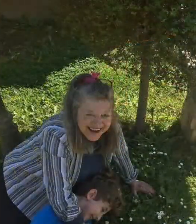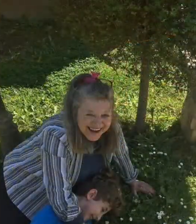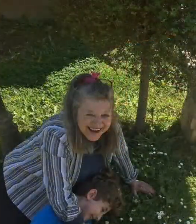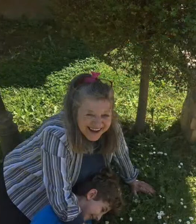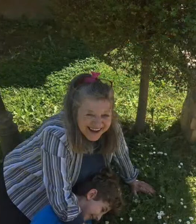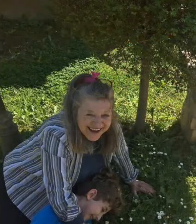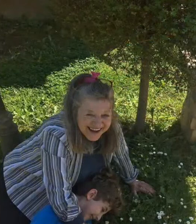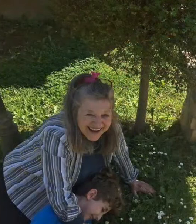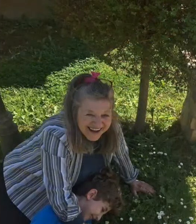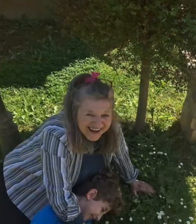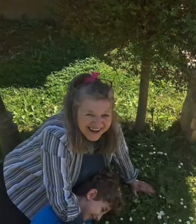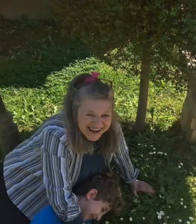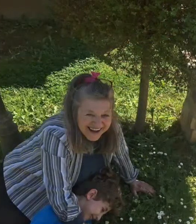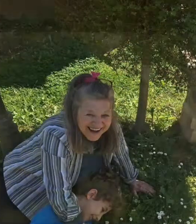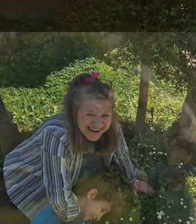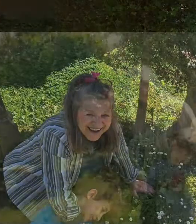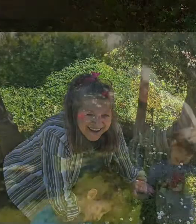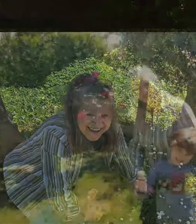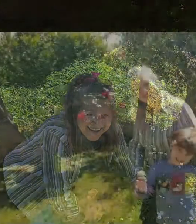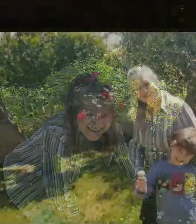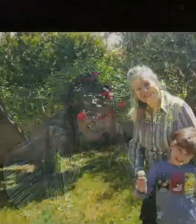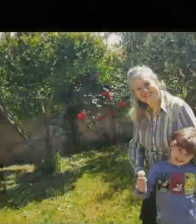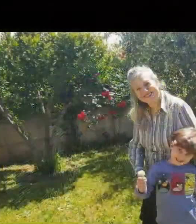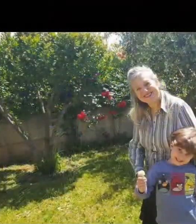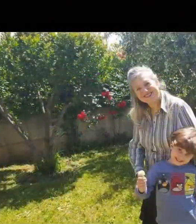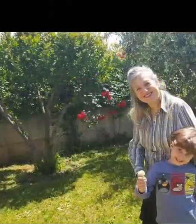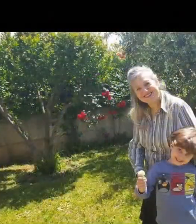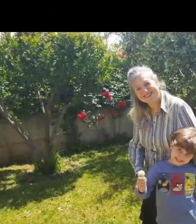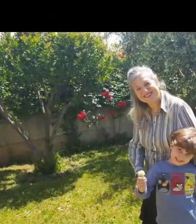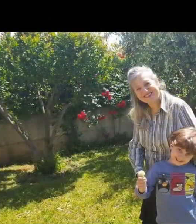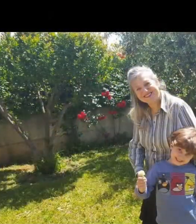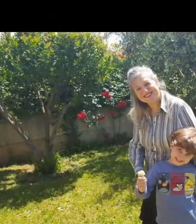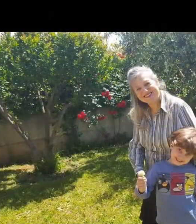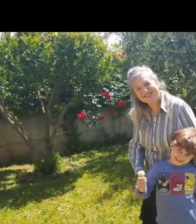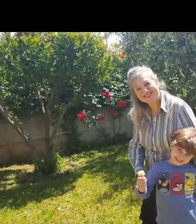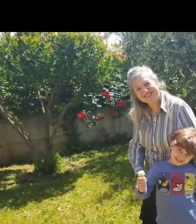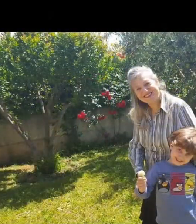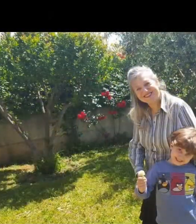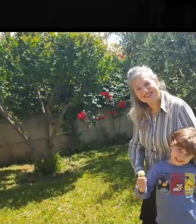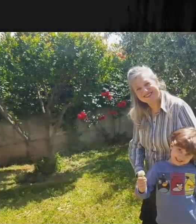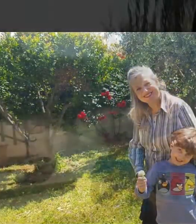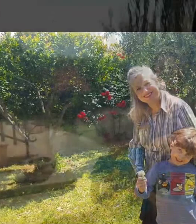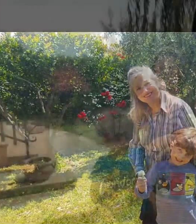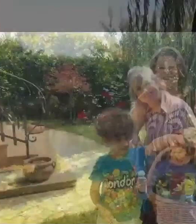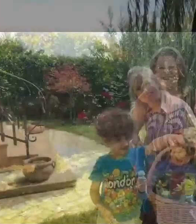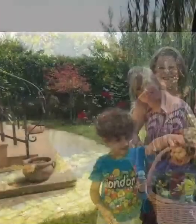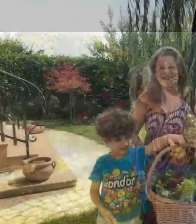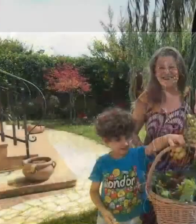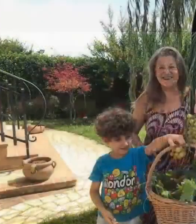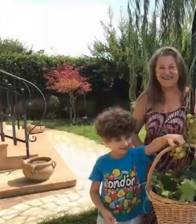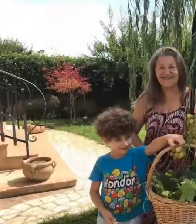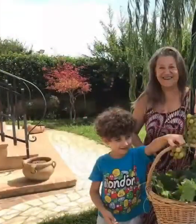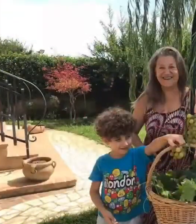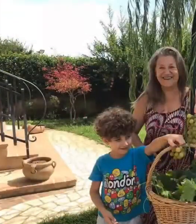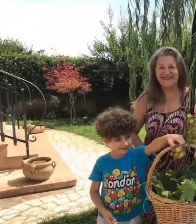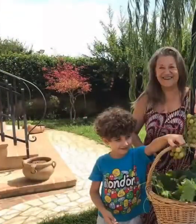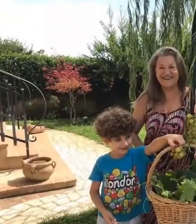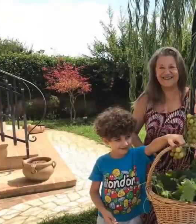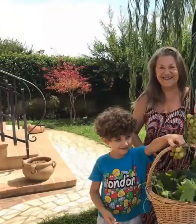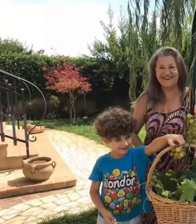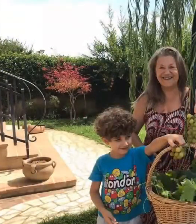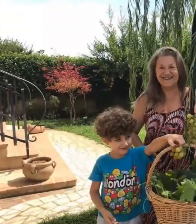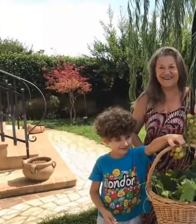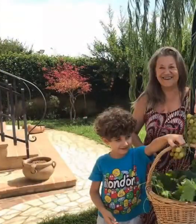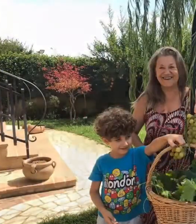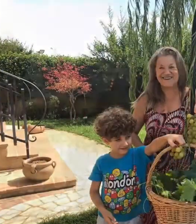aspettavo i passi miei vicino ai tuoi un mondo nuovo